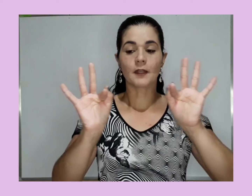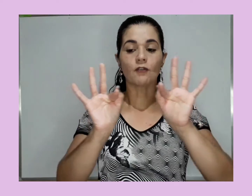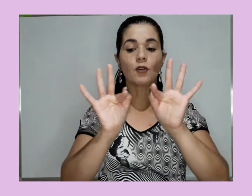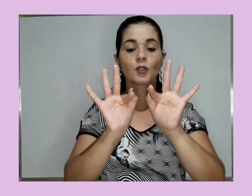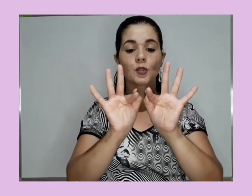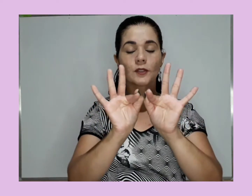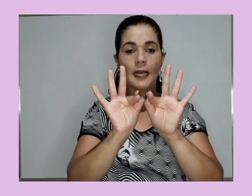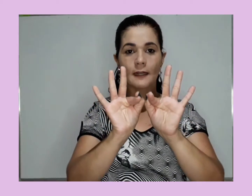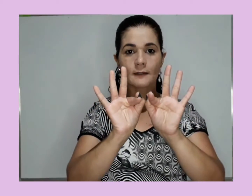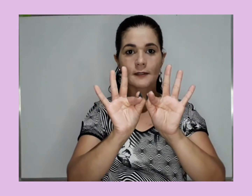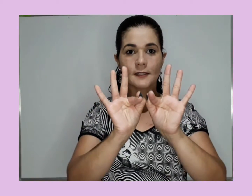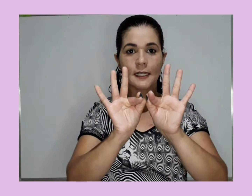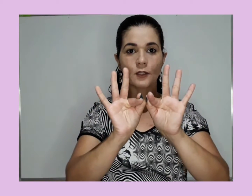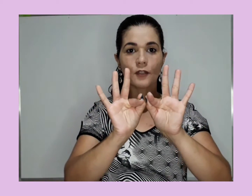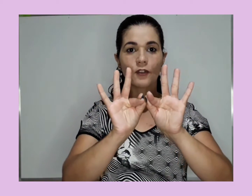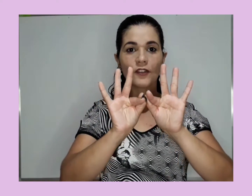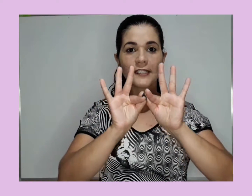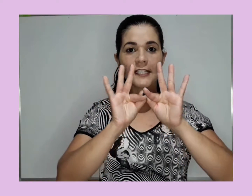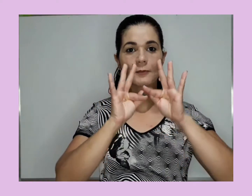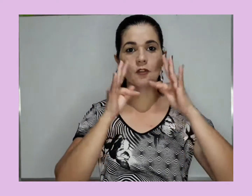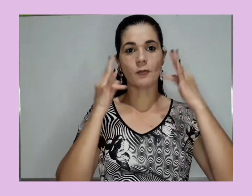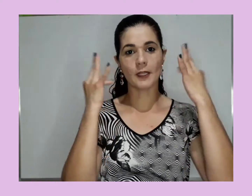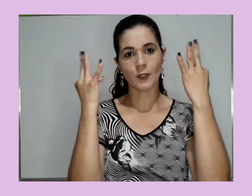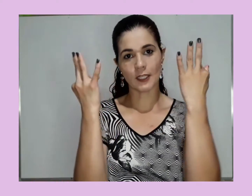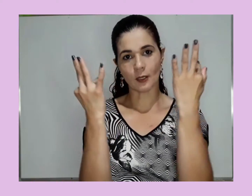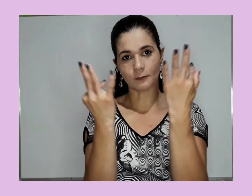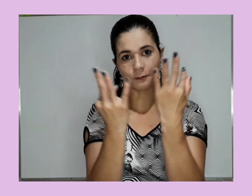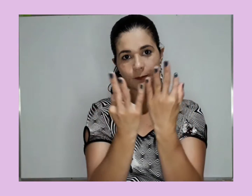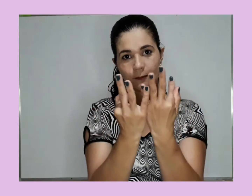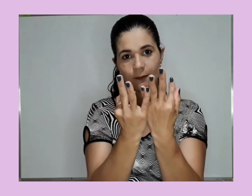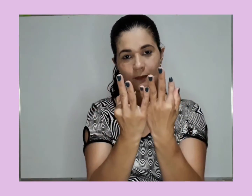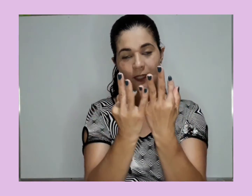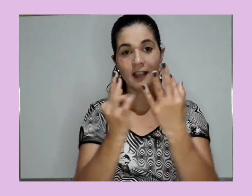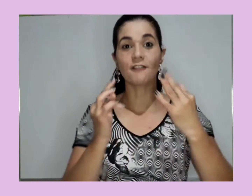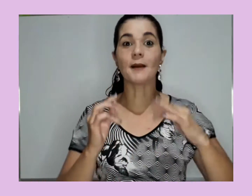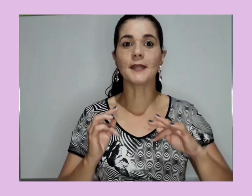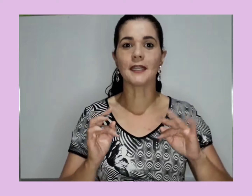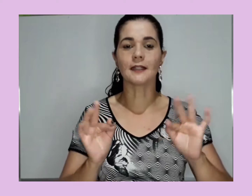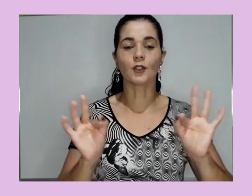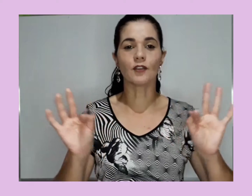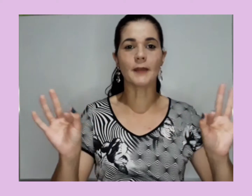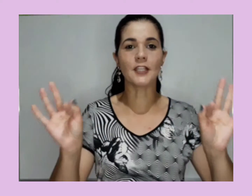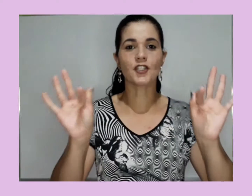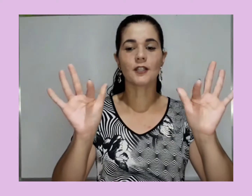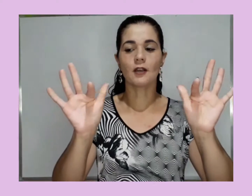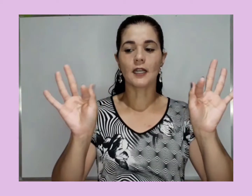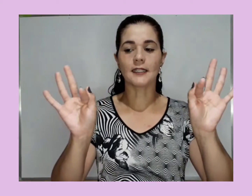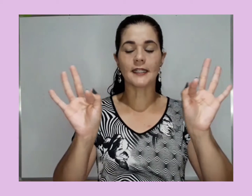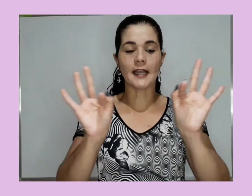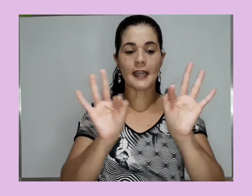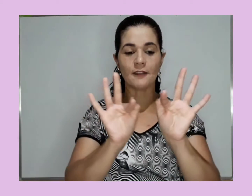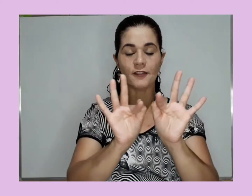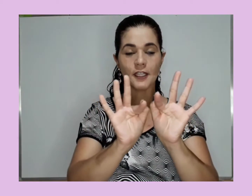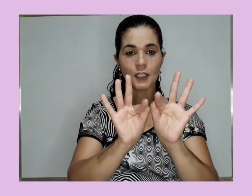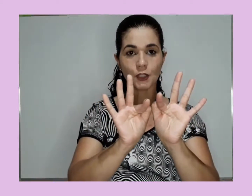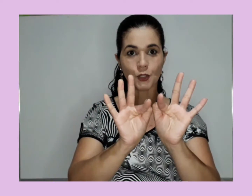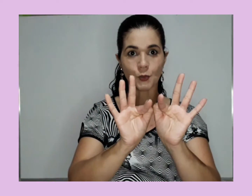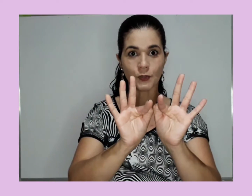Vou juntar, certo? E vou fazer esse movimento aqui, ó. Família. Novamente, letrinha F, junta as